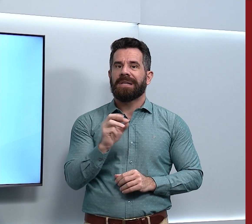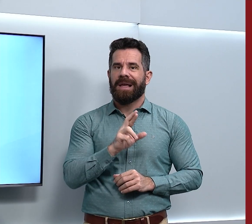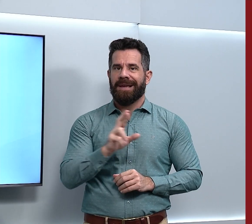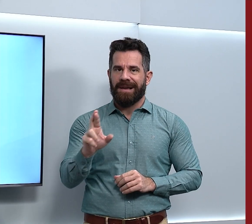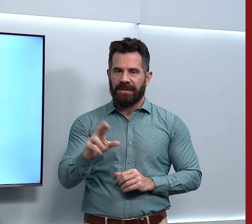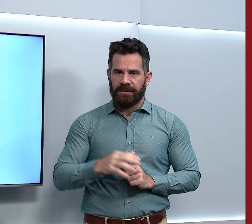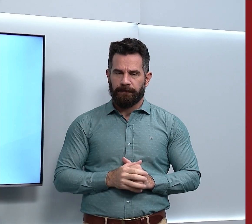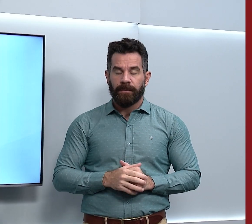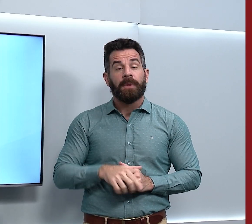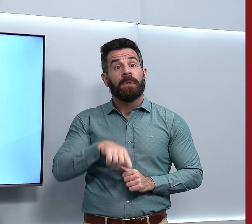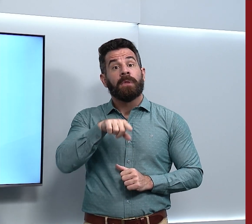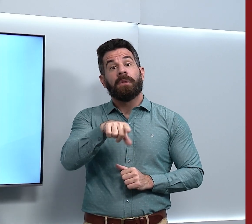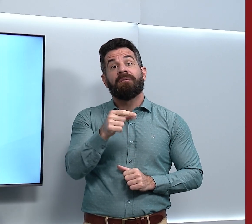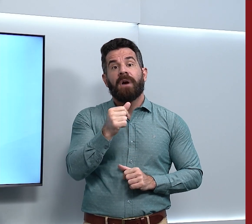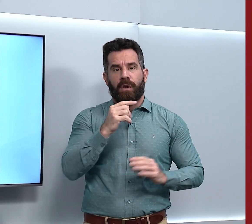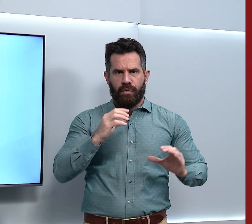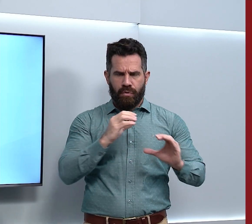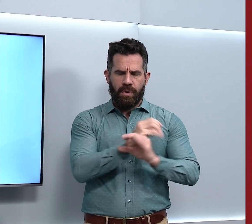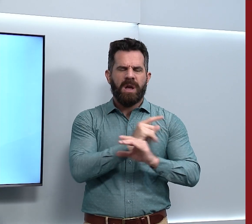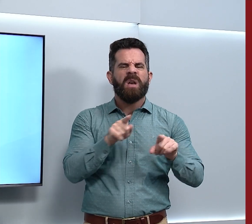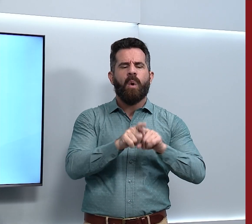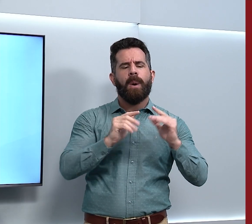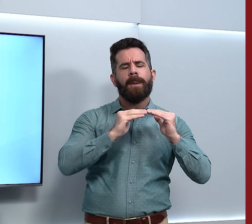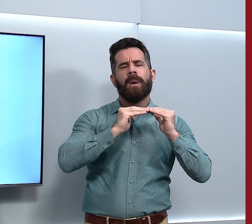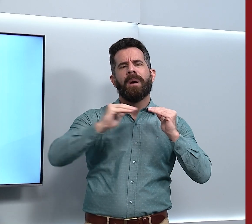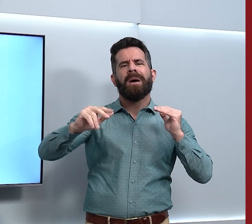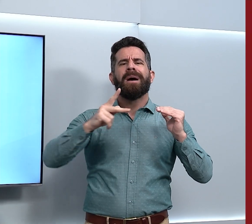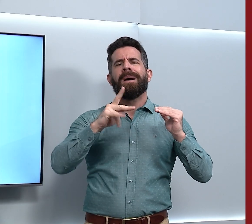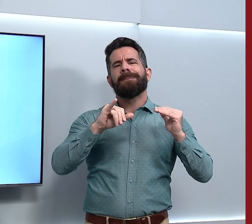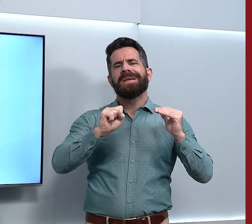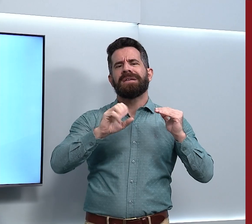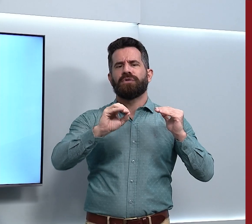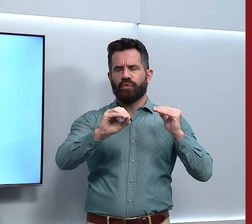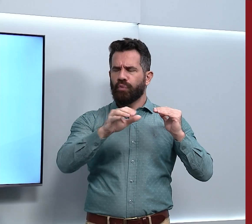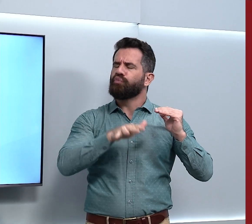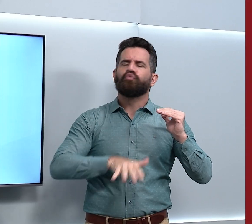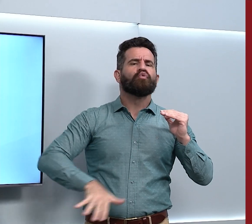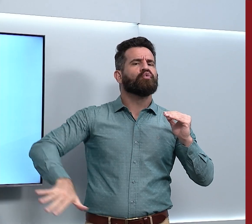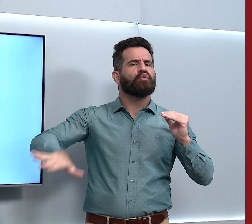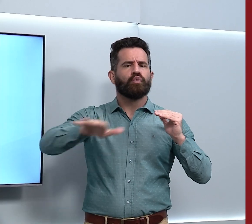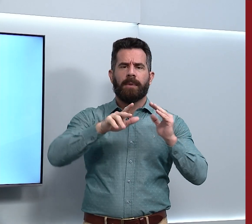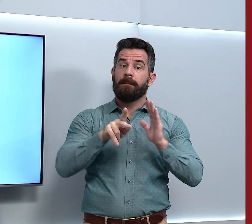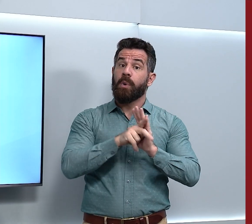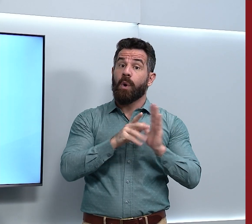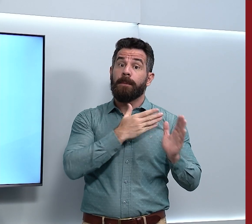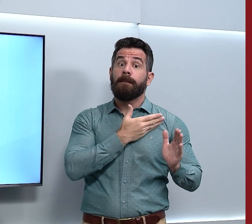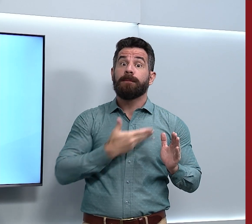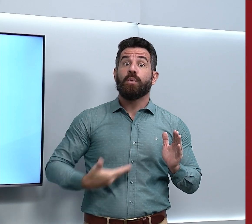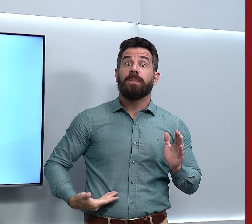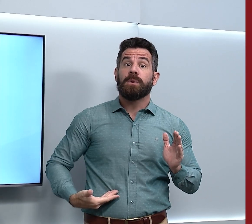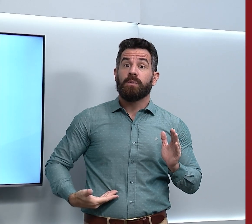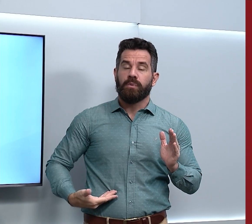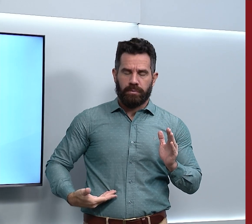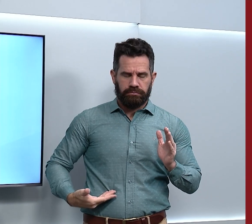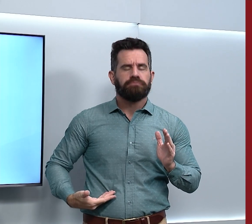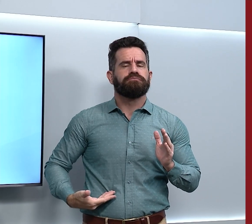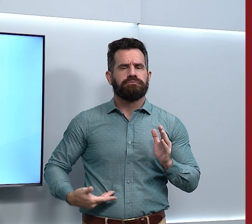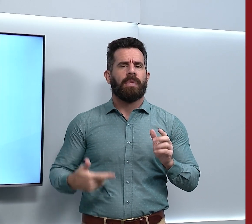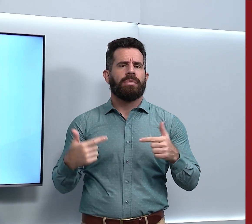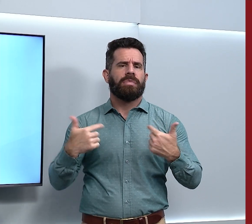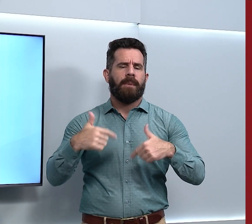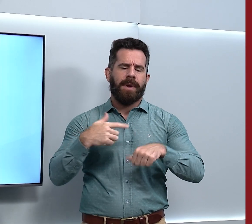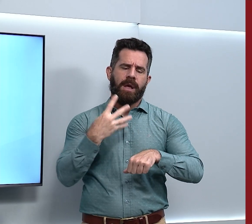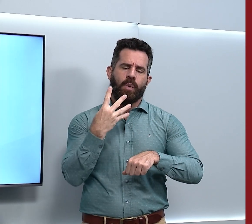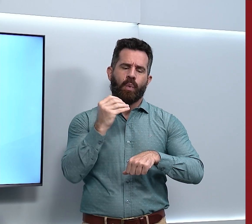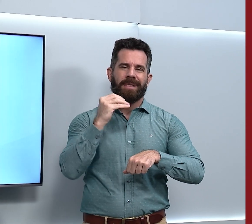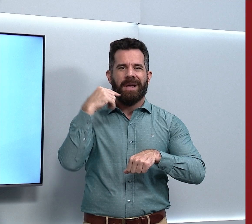5.130. Esse valor do piso para os professores é válido para toda a rede pública do país, com jornada de